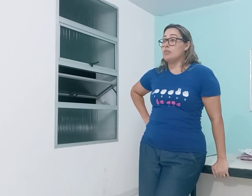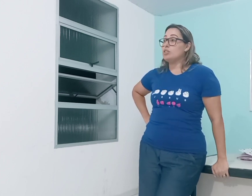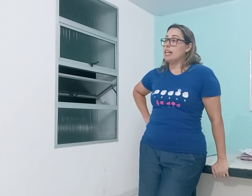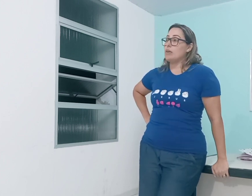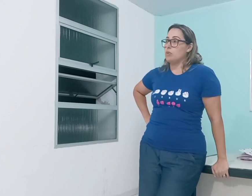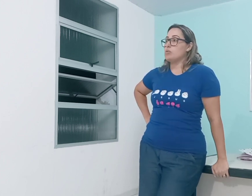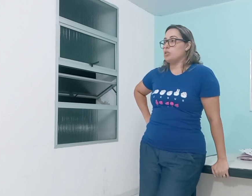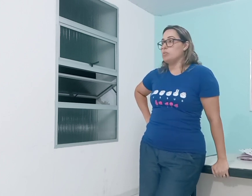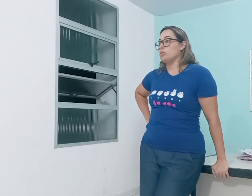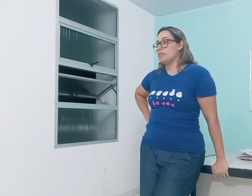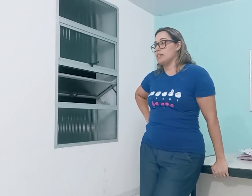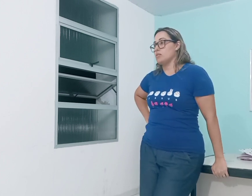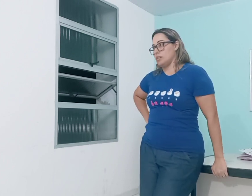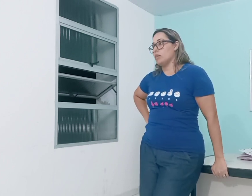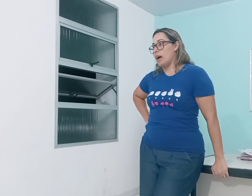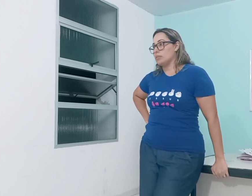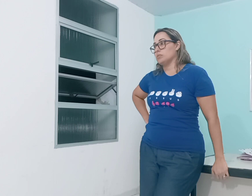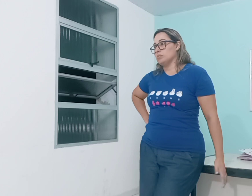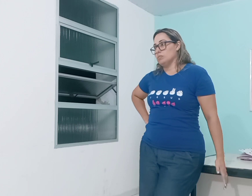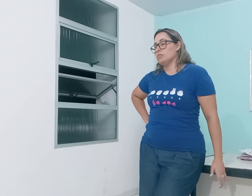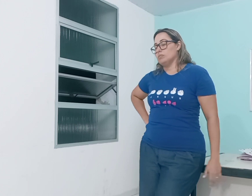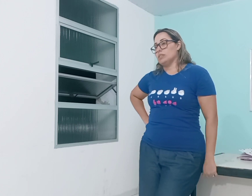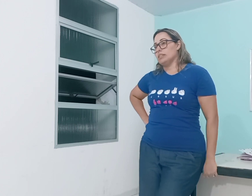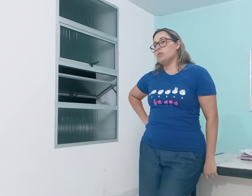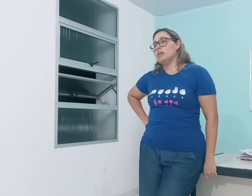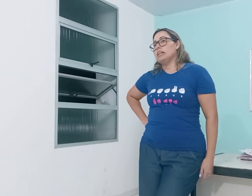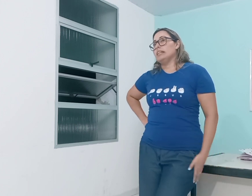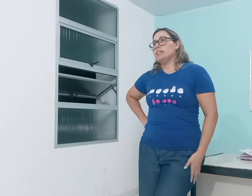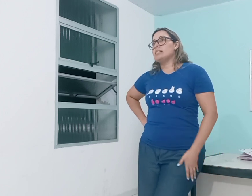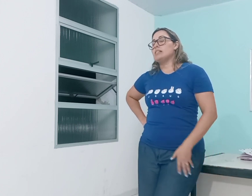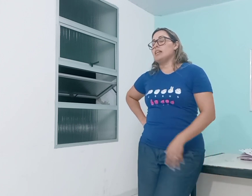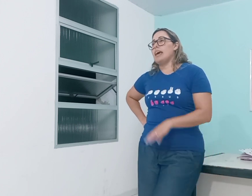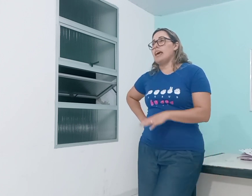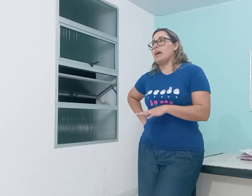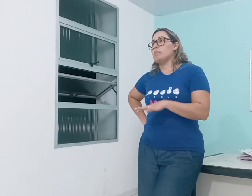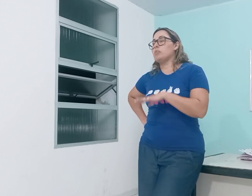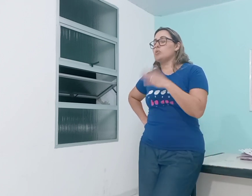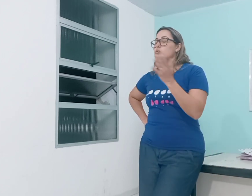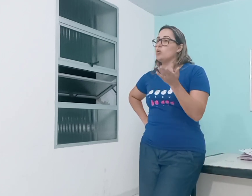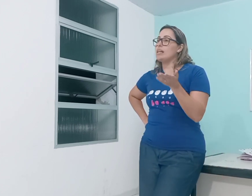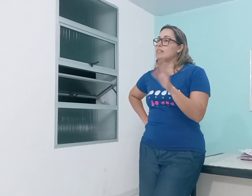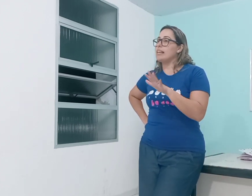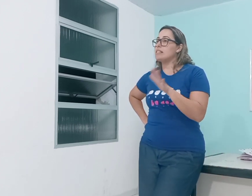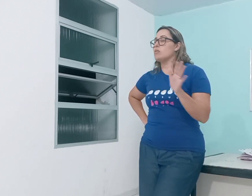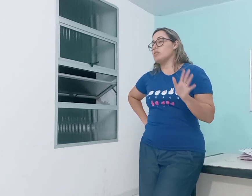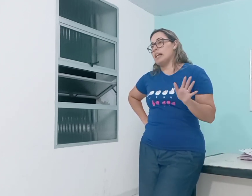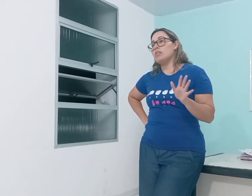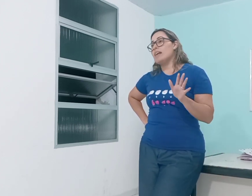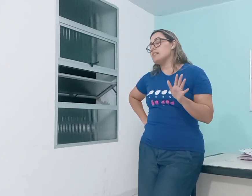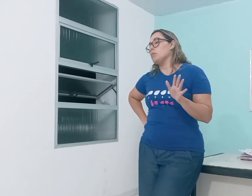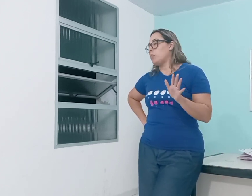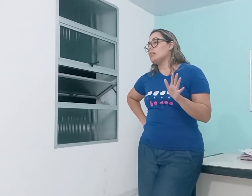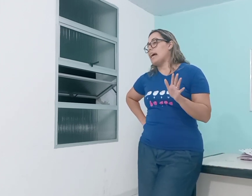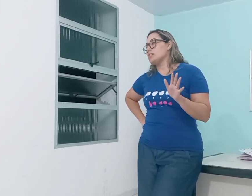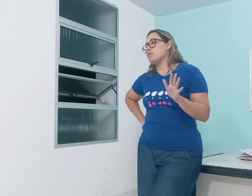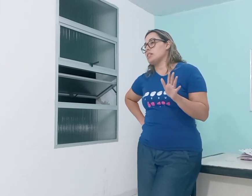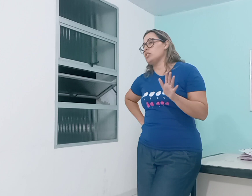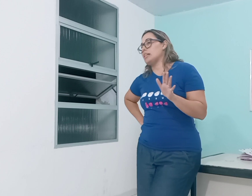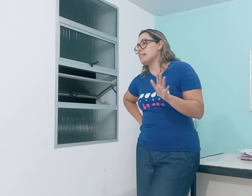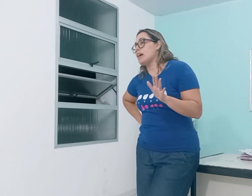de agosto de 1984. Entendeu? Então, assim, o surdo, às vezes, ele não vai se importar se você tirar essa